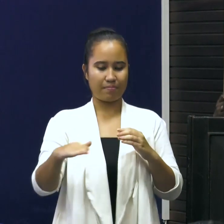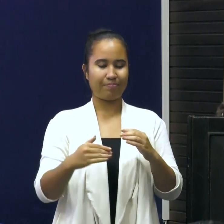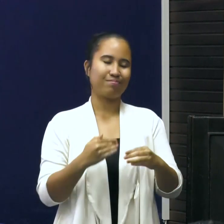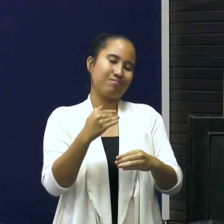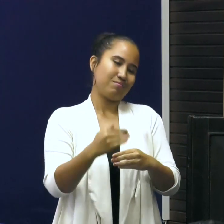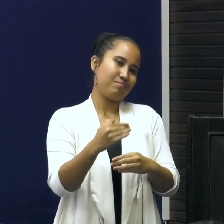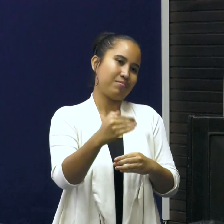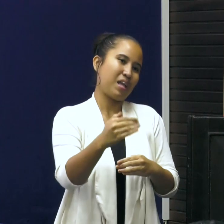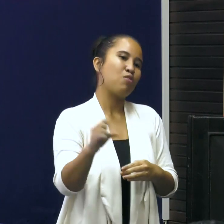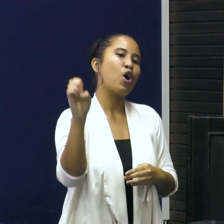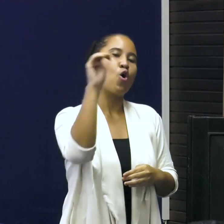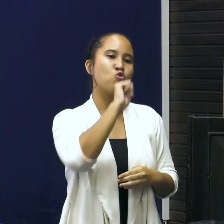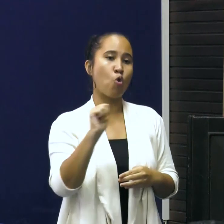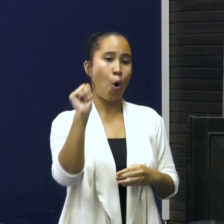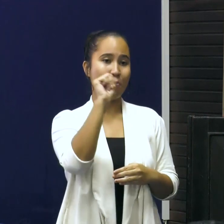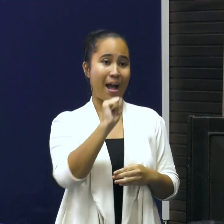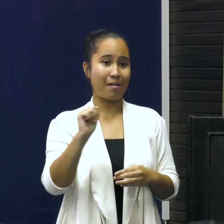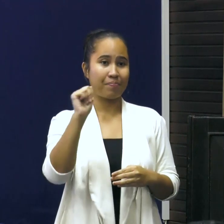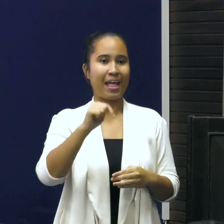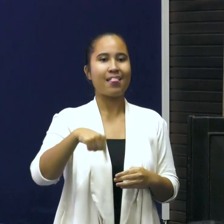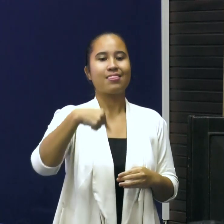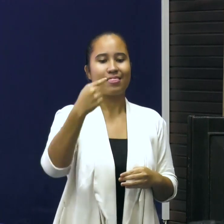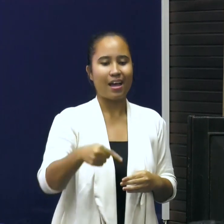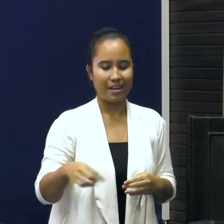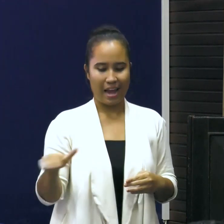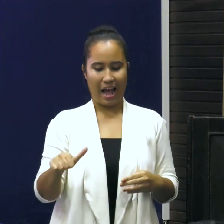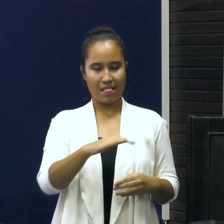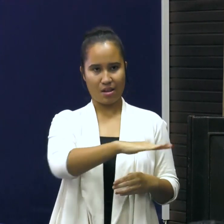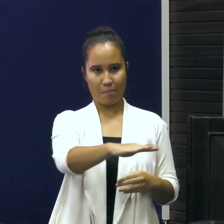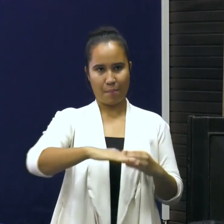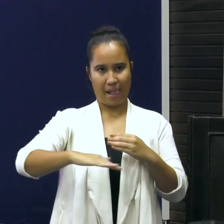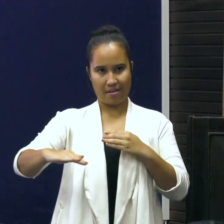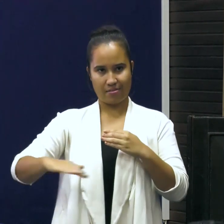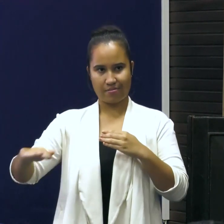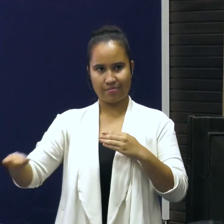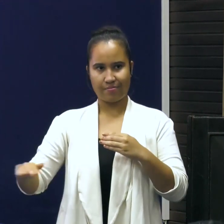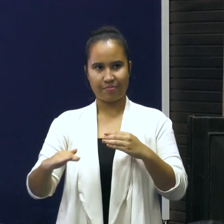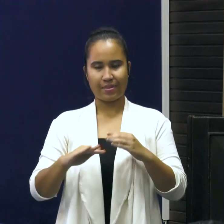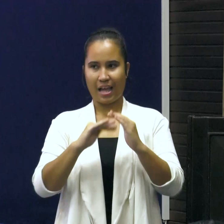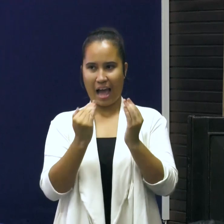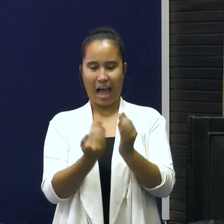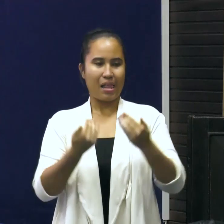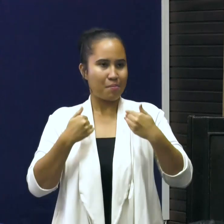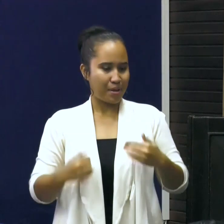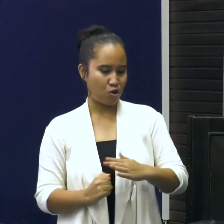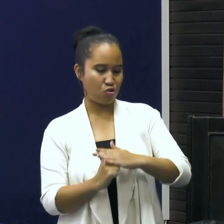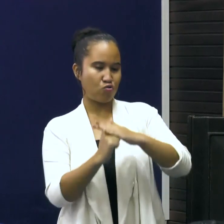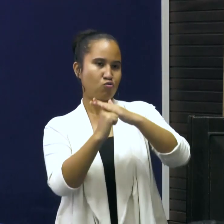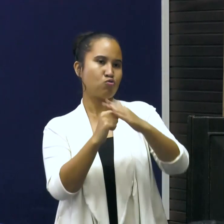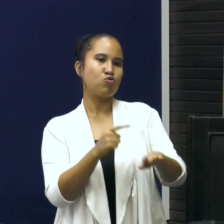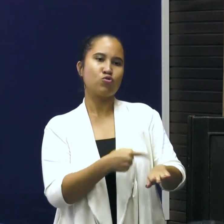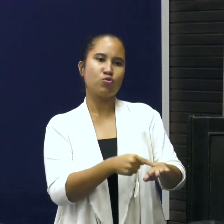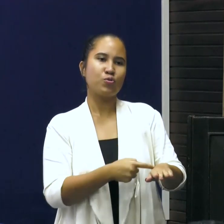dus dan naar Europa en dan zo naar de andere plekken. Alle mensen die de ondersteuning nodig hebben, geef de